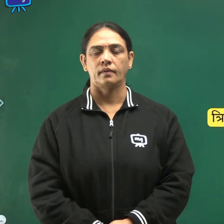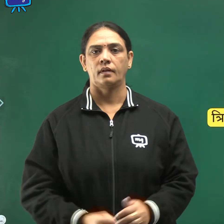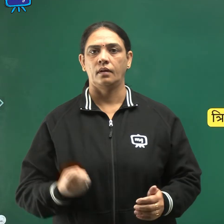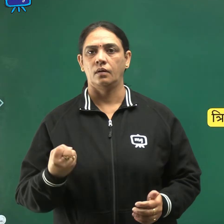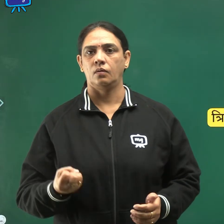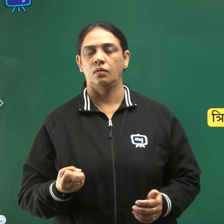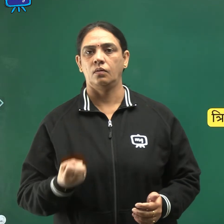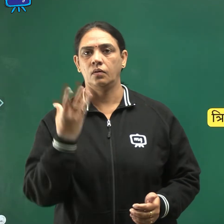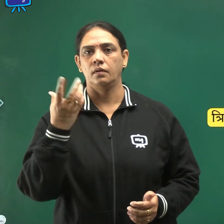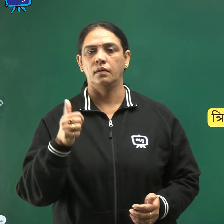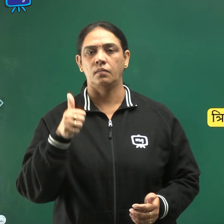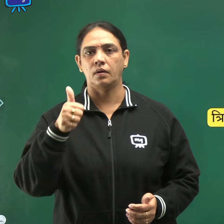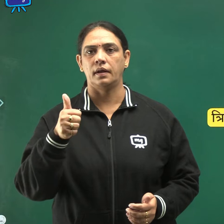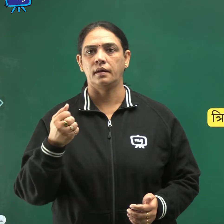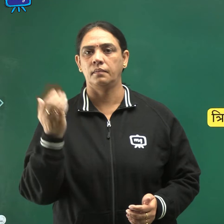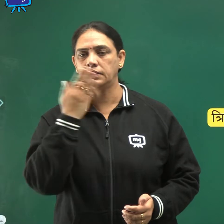गुड मॉर्निंग बच्चों।